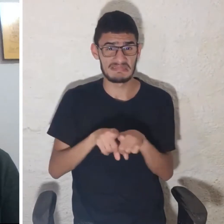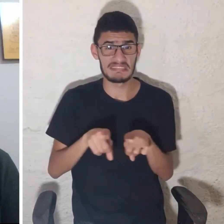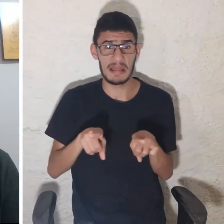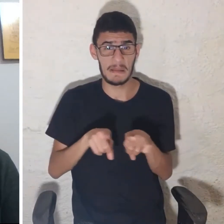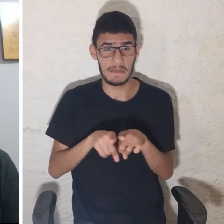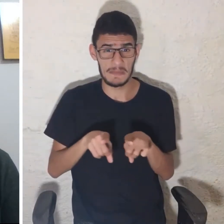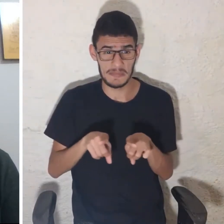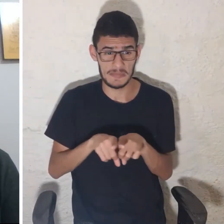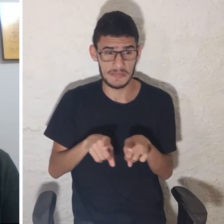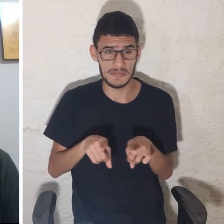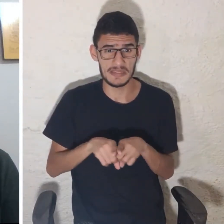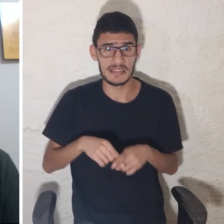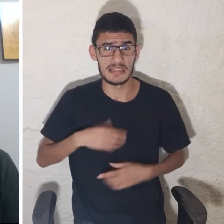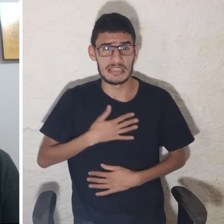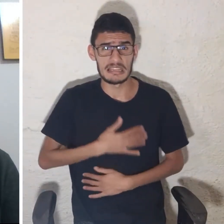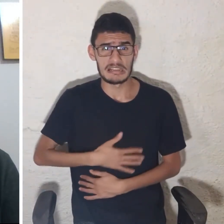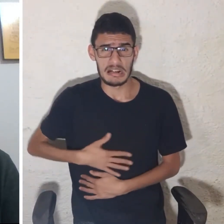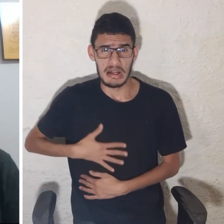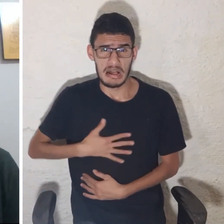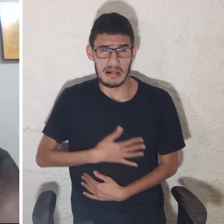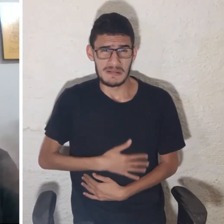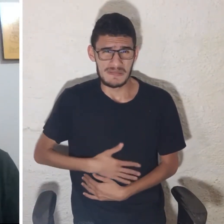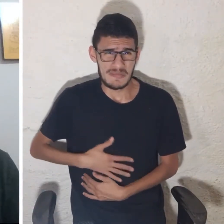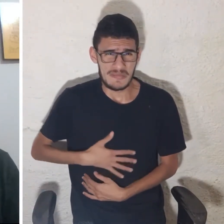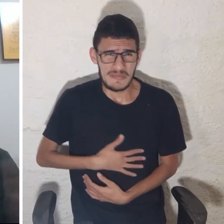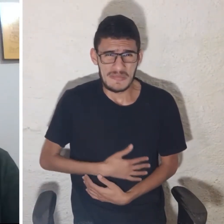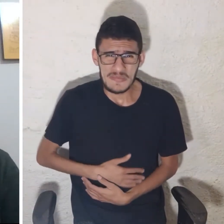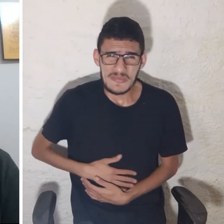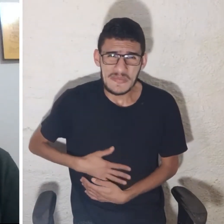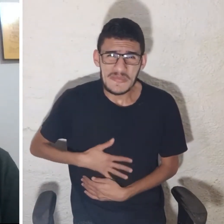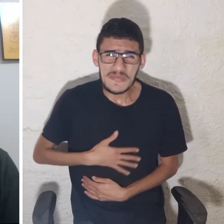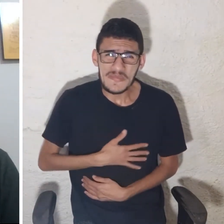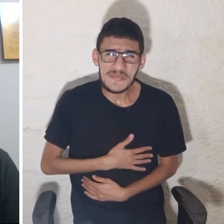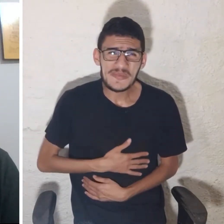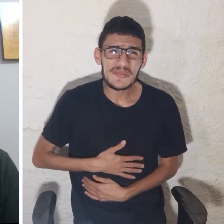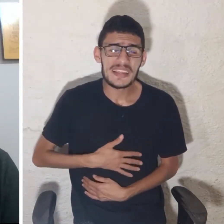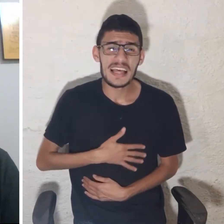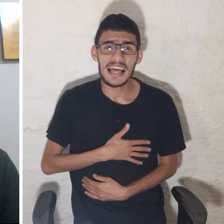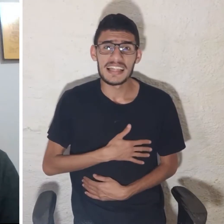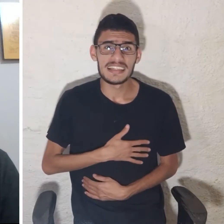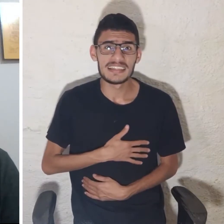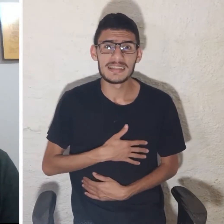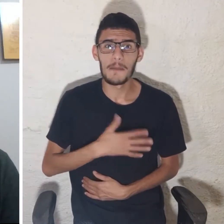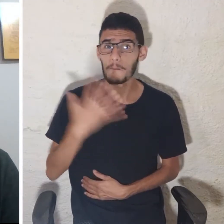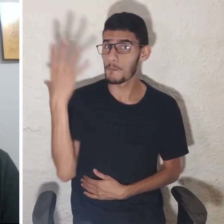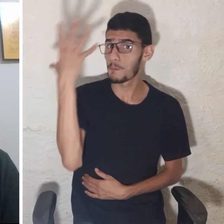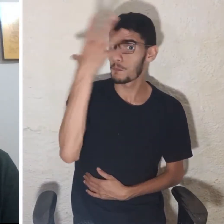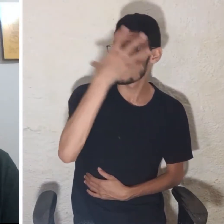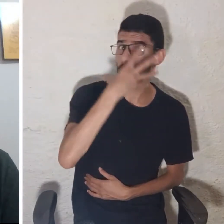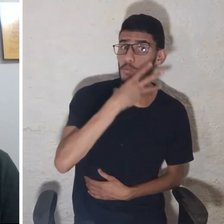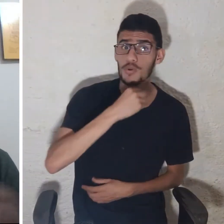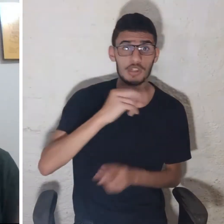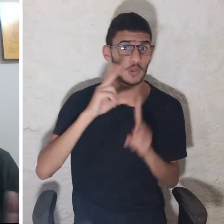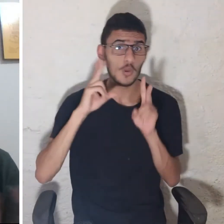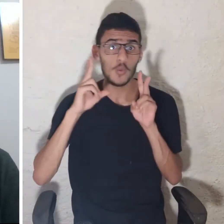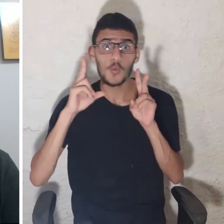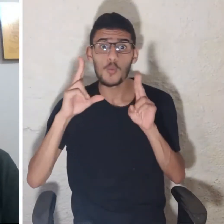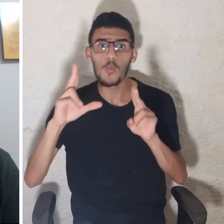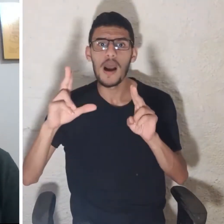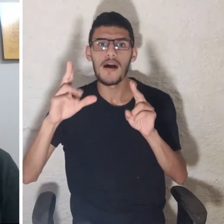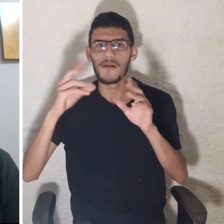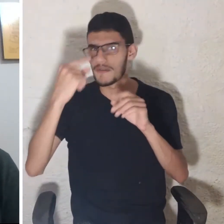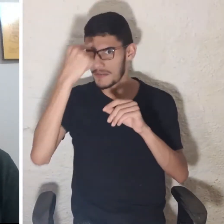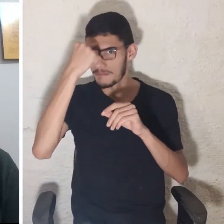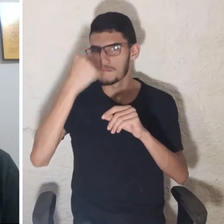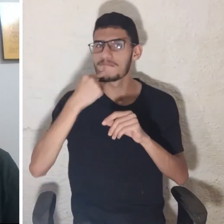lá com uma baita de uma dor de barriga, né? Então, assim, provavelmente aquele momento não foi tão heróico assim como a pintura, né, quer